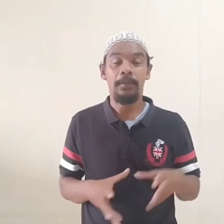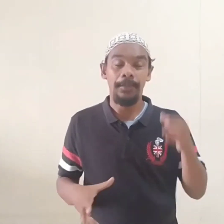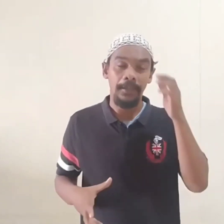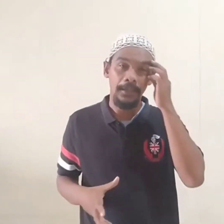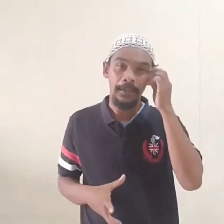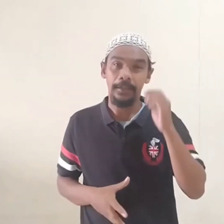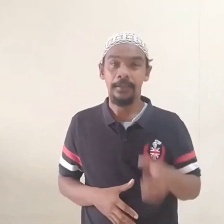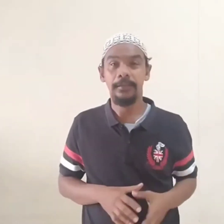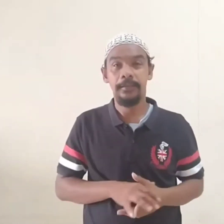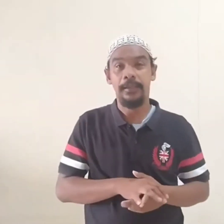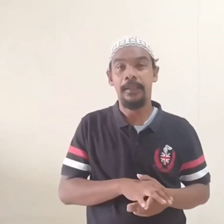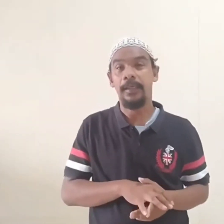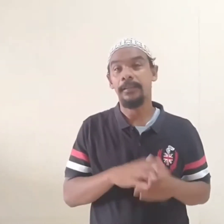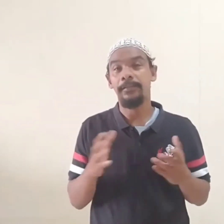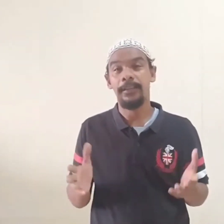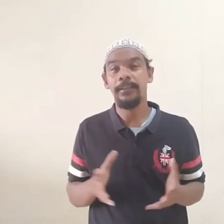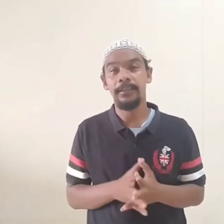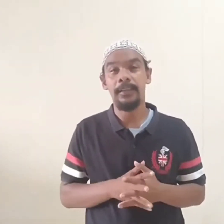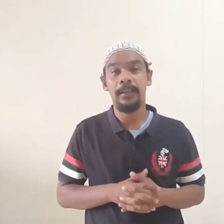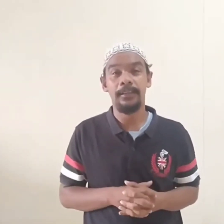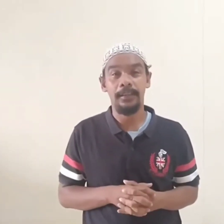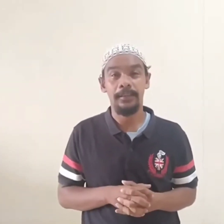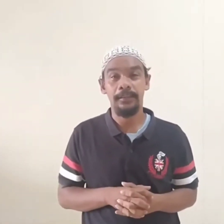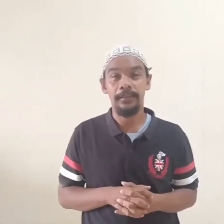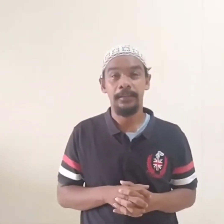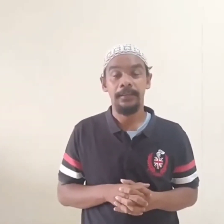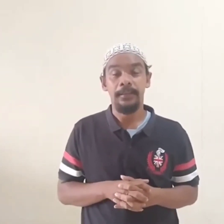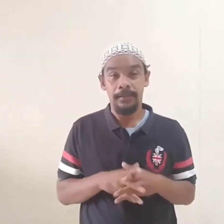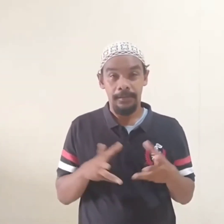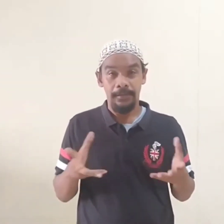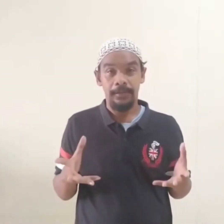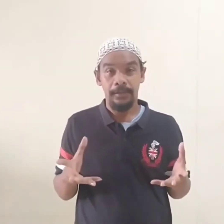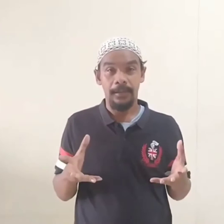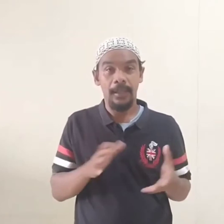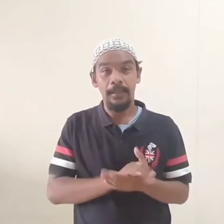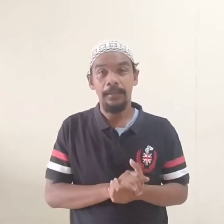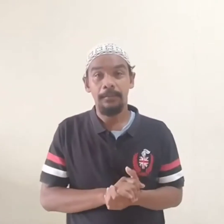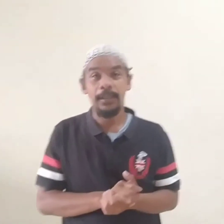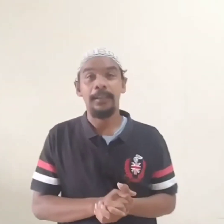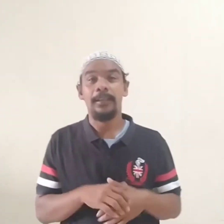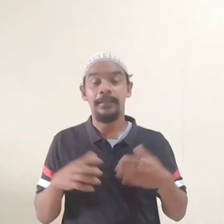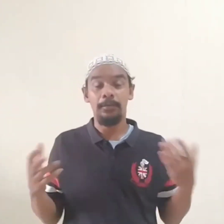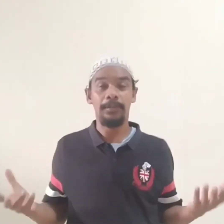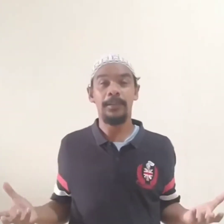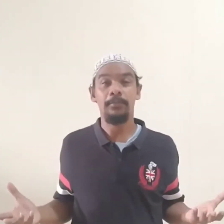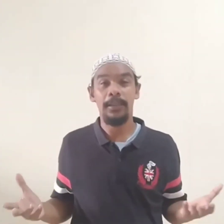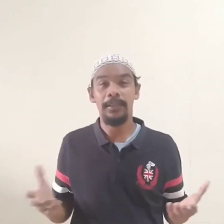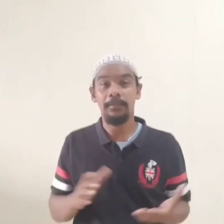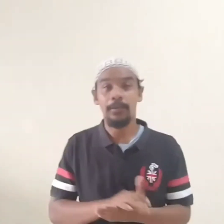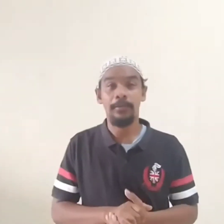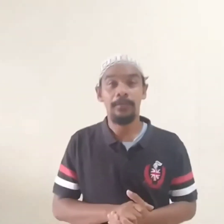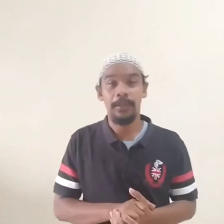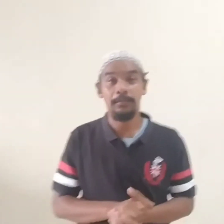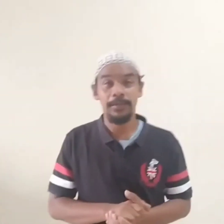bab ini aktivitas kegiatan renang, mari kita sebelum kita mulai kita buka dulu dengan